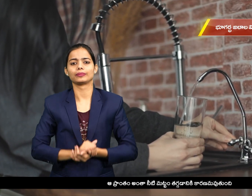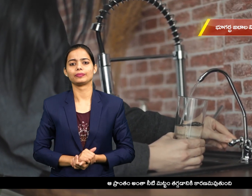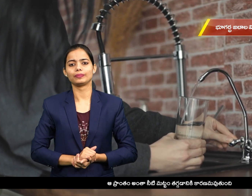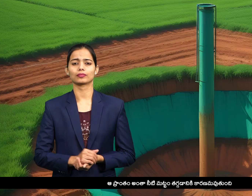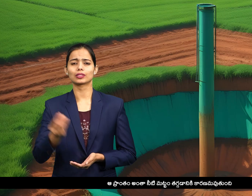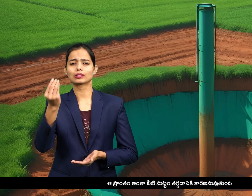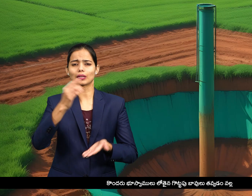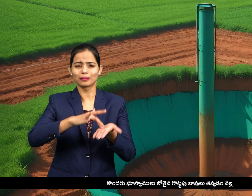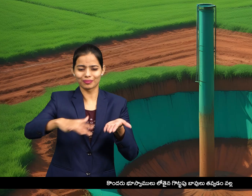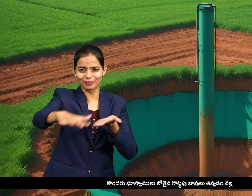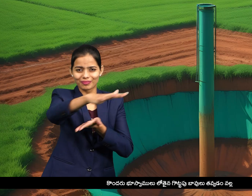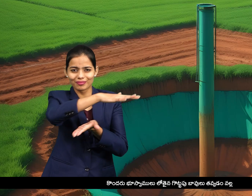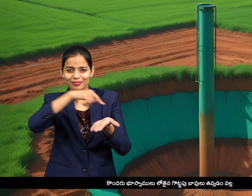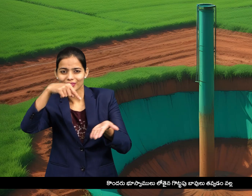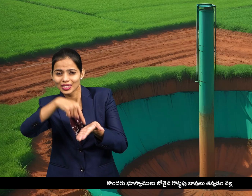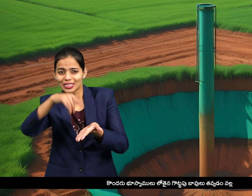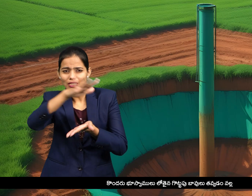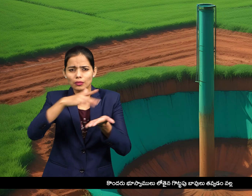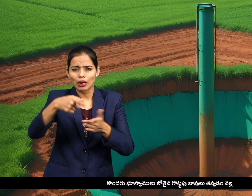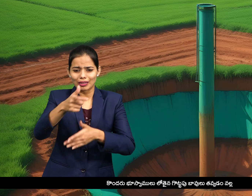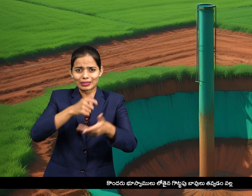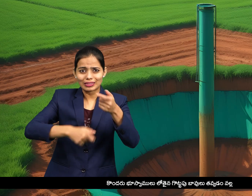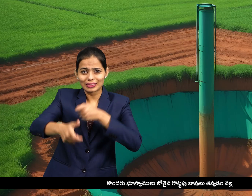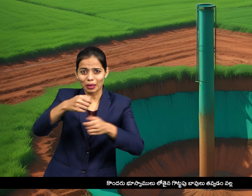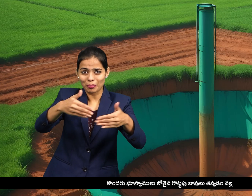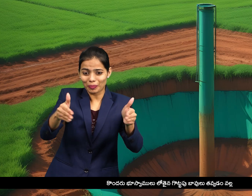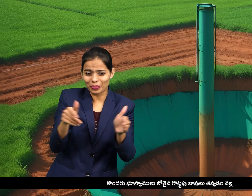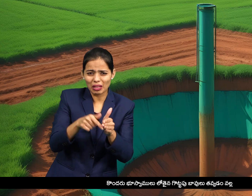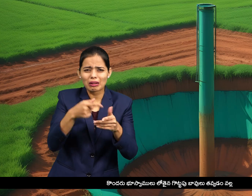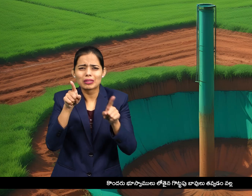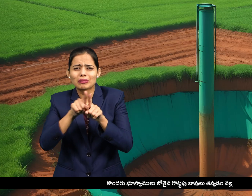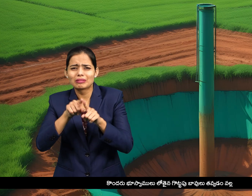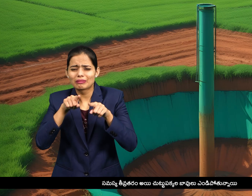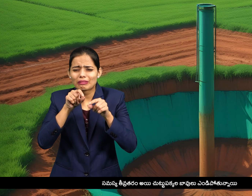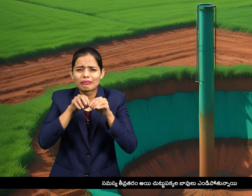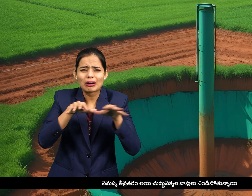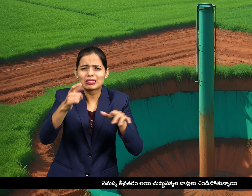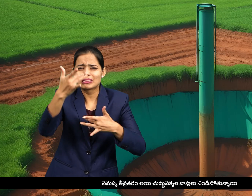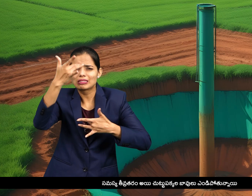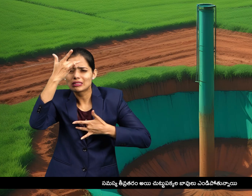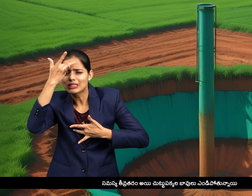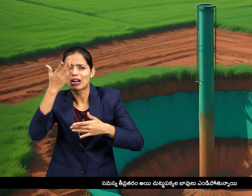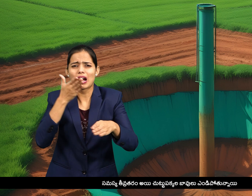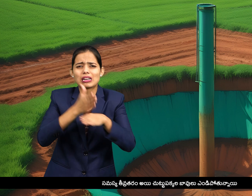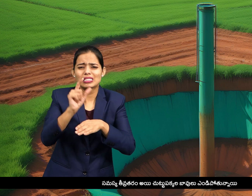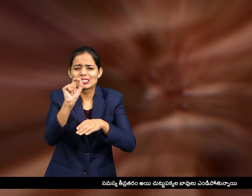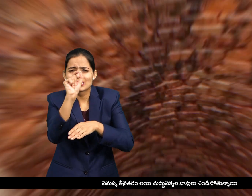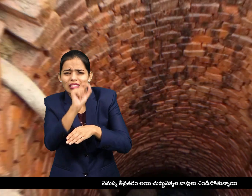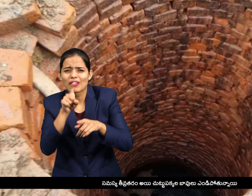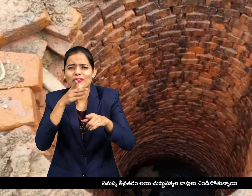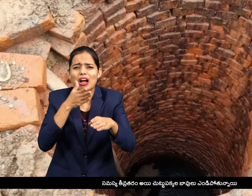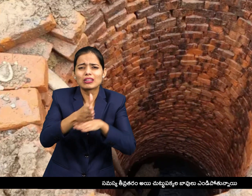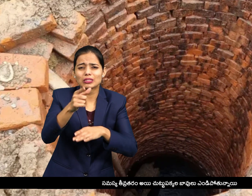కారణమవుతుంది. కొందరు భూస్వాములు లోతైన గొట్టపు బావులు తవ్వడం వల్ల సమస్య తీవ్రతరం